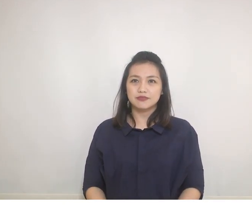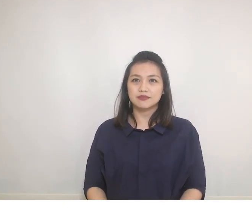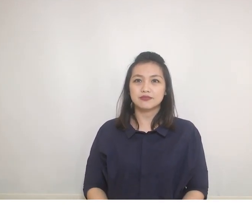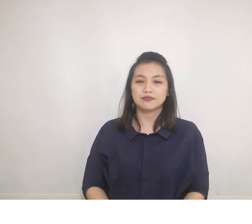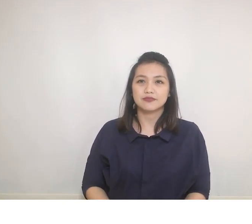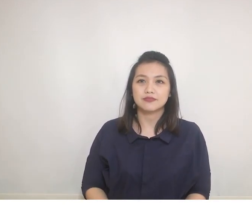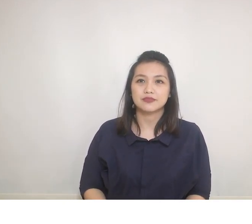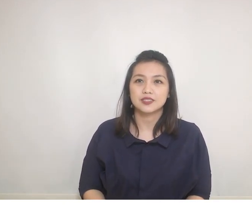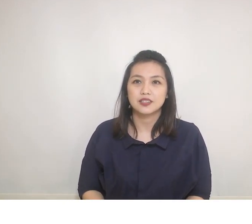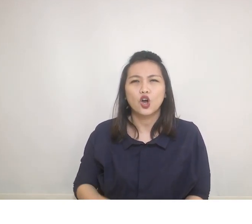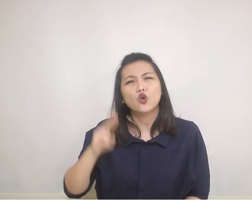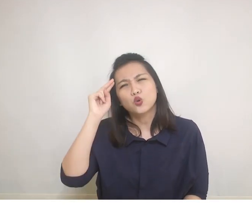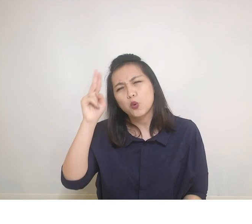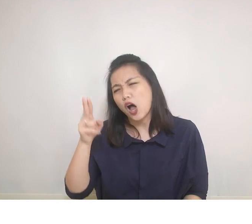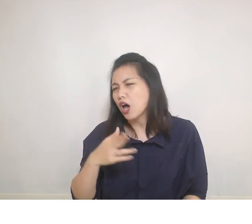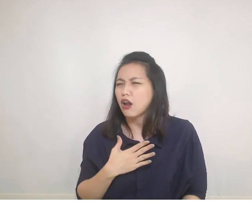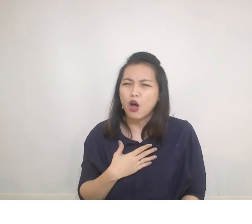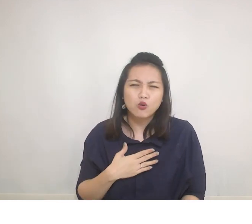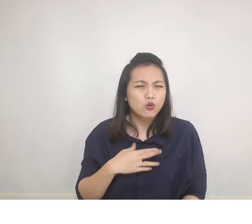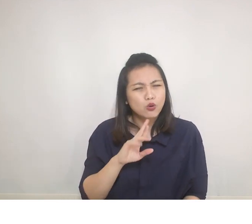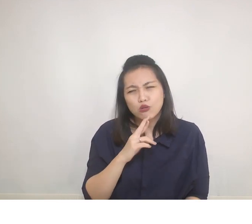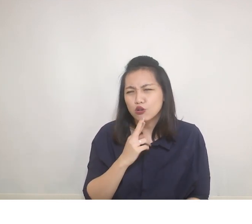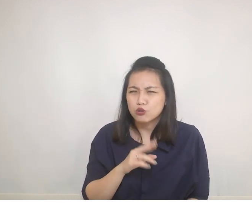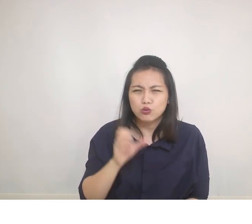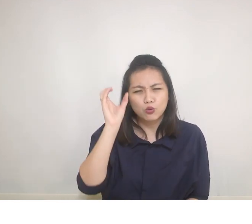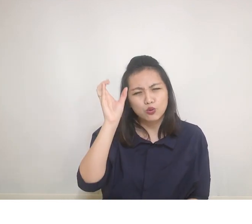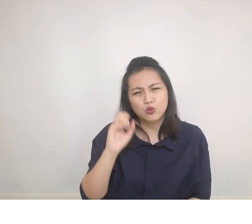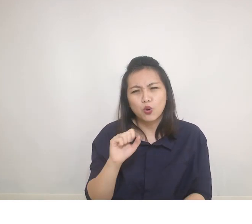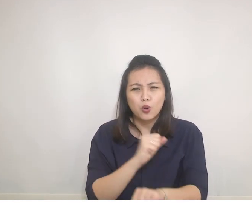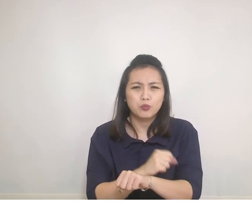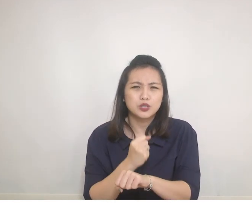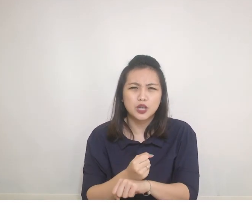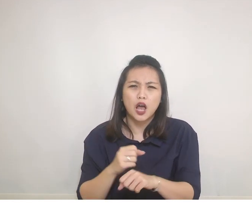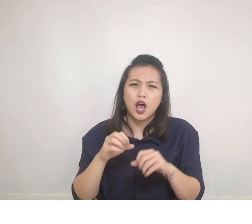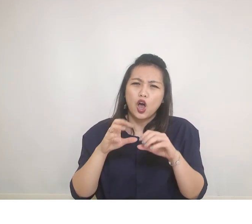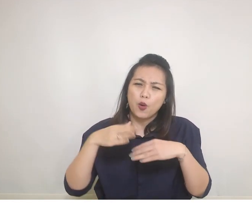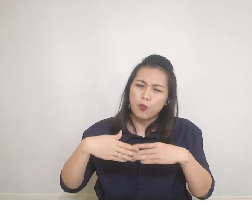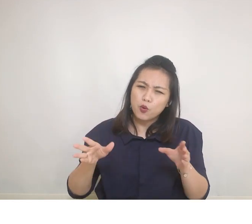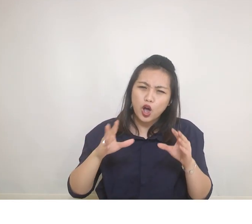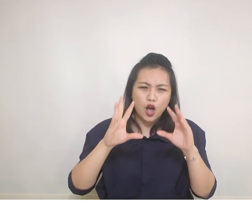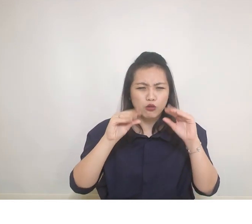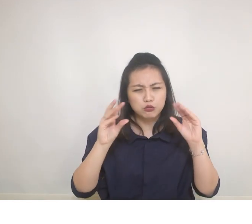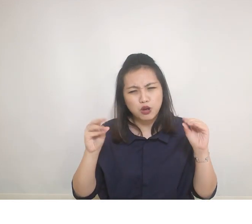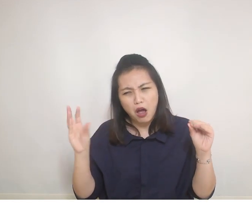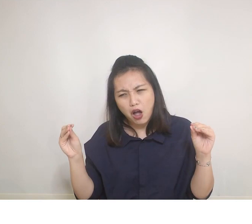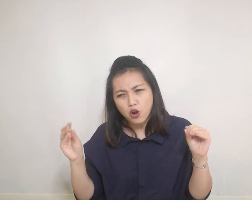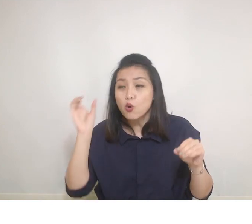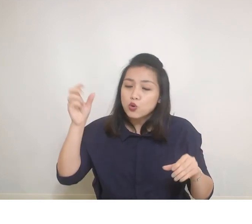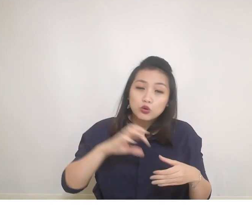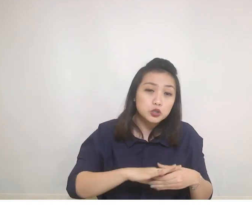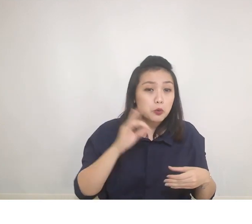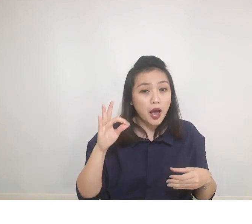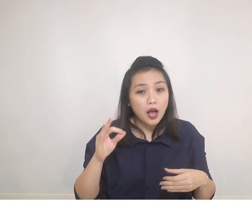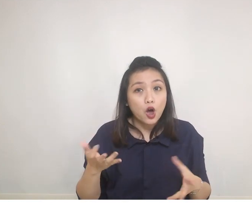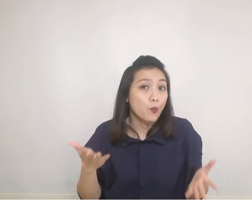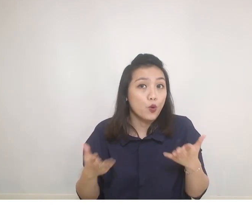mengasih, memberikan apa yang menjadi keinginan tetap, tetap bisa dinikmati. Luar biasa sekali ya. Wah, keren sekali. Kita juga pengen dengar ini